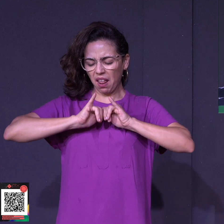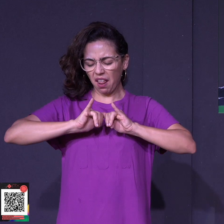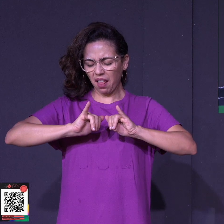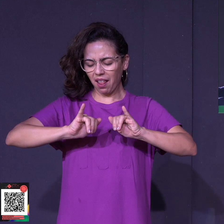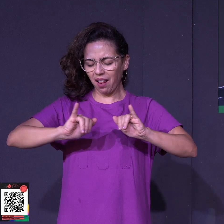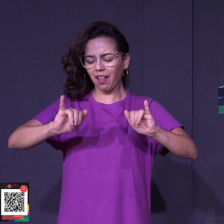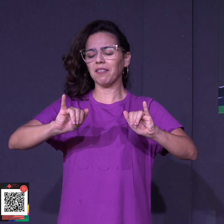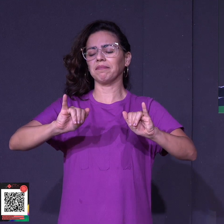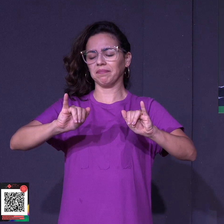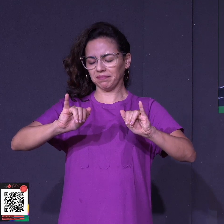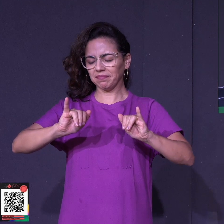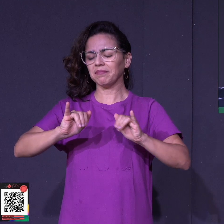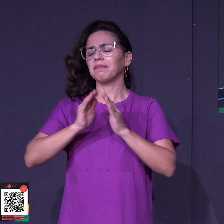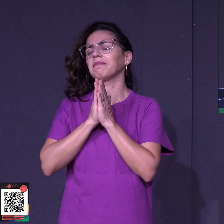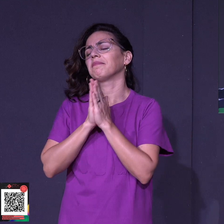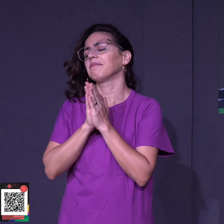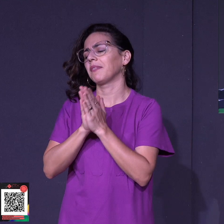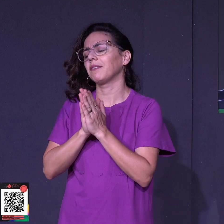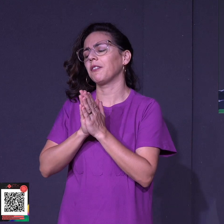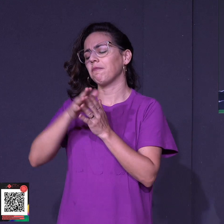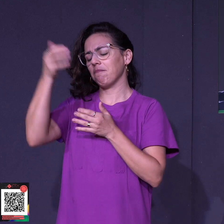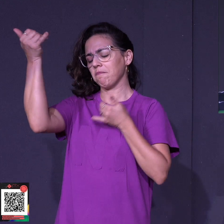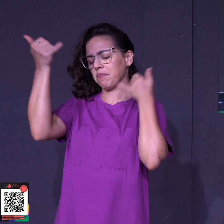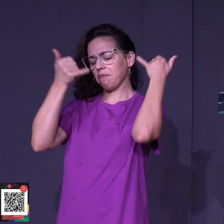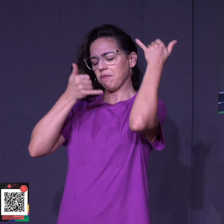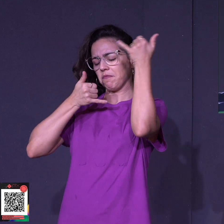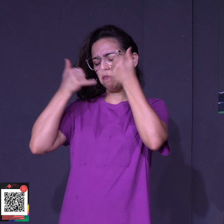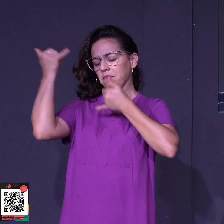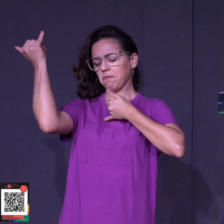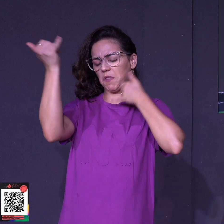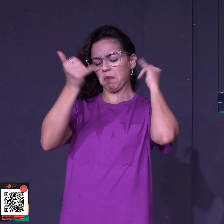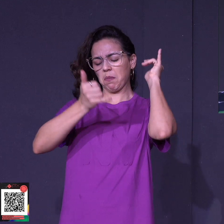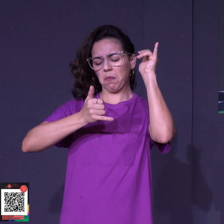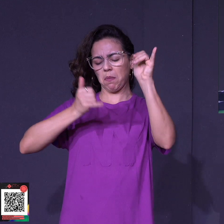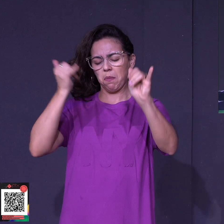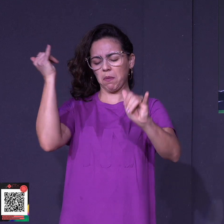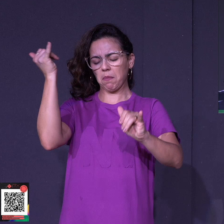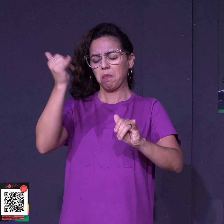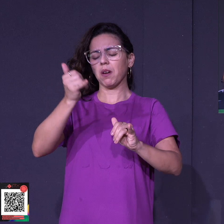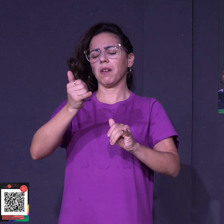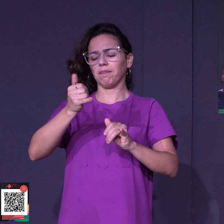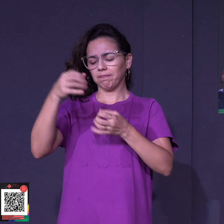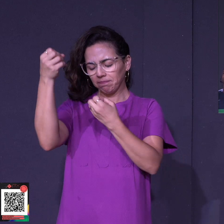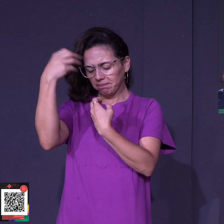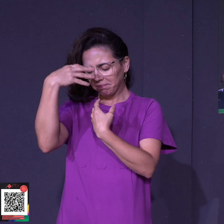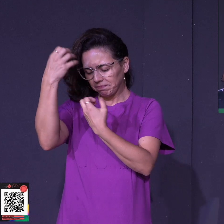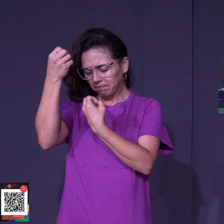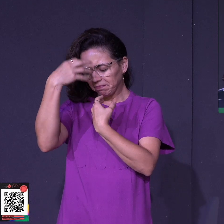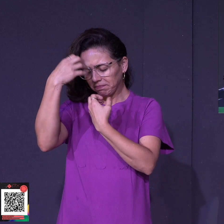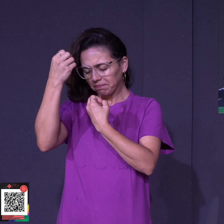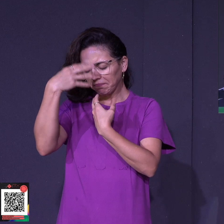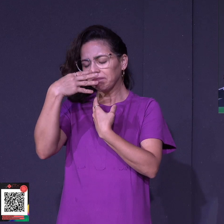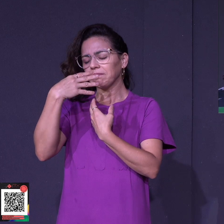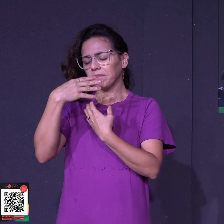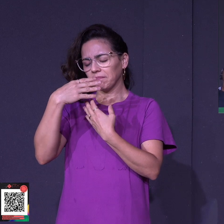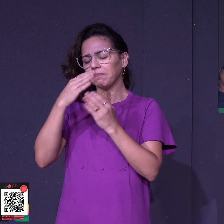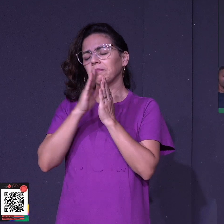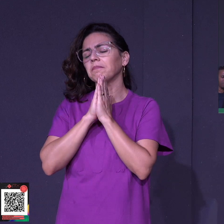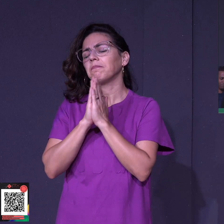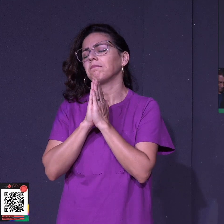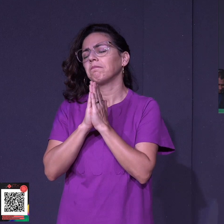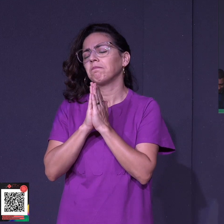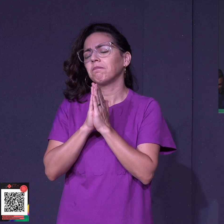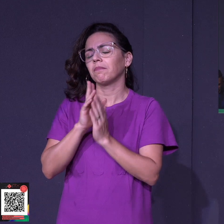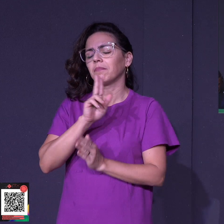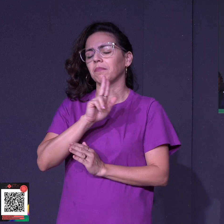falando conosco, porque desde o início desse culto o Senhor está ministrando as nossas vidas. Fala conosco, em nome